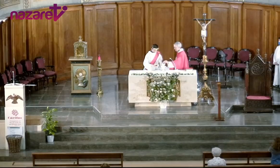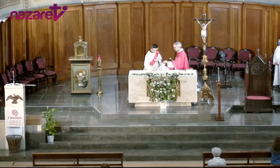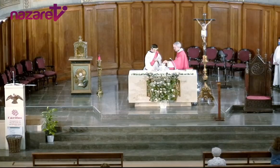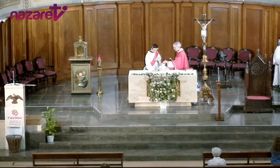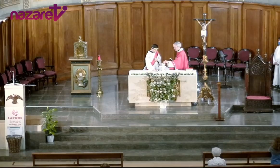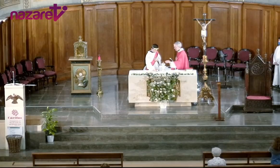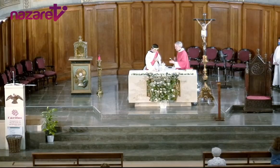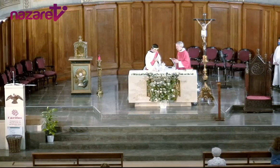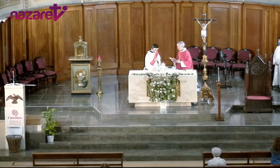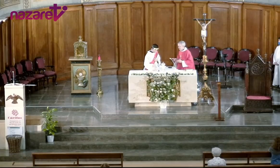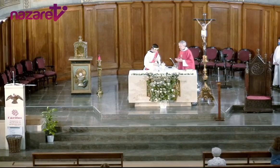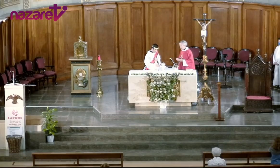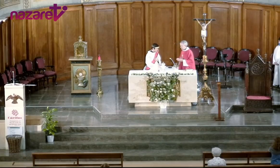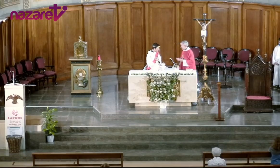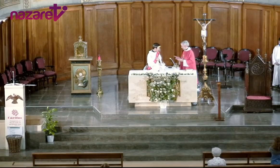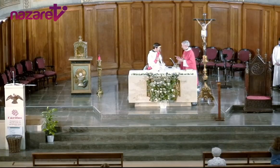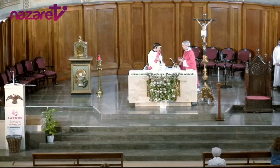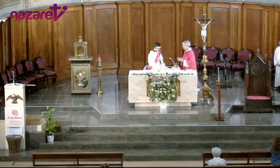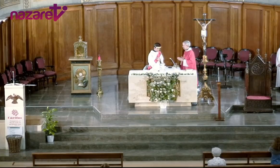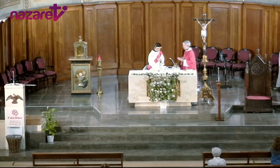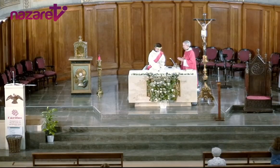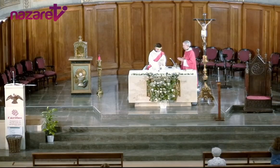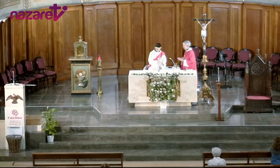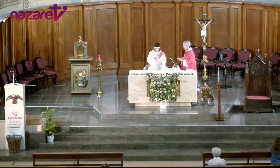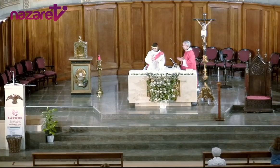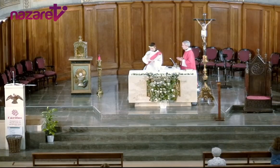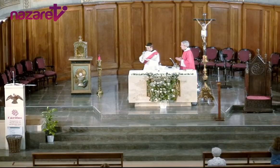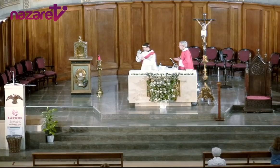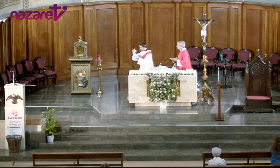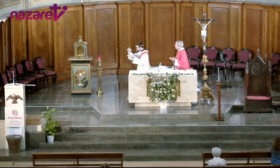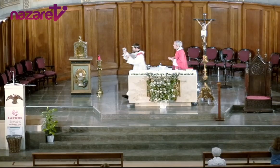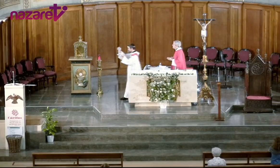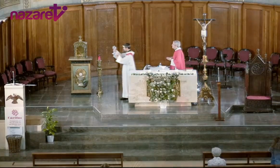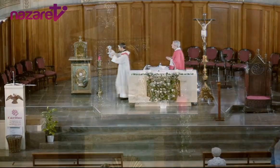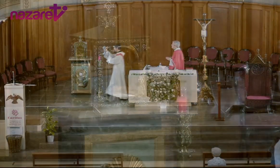Thank you.